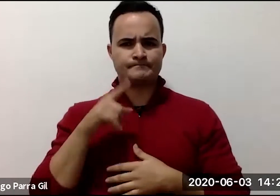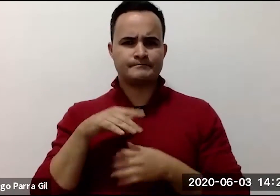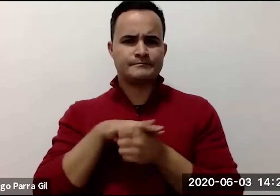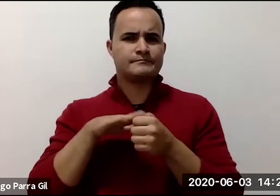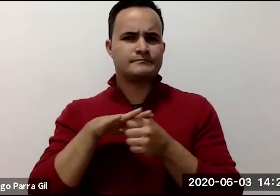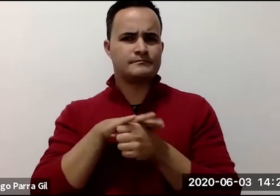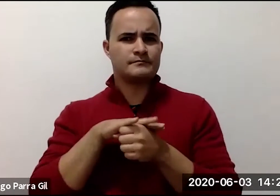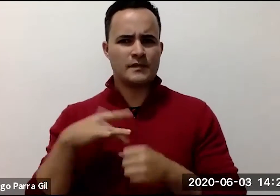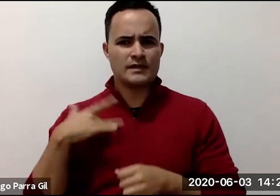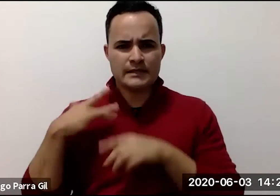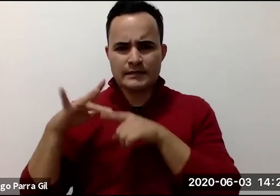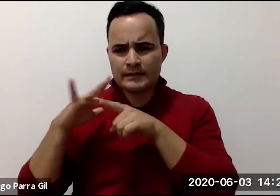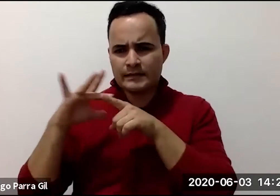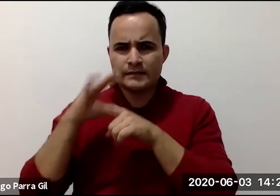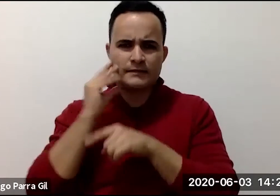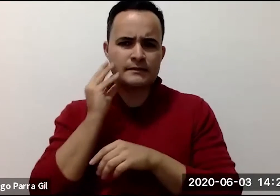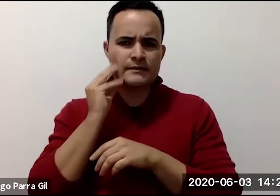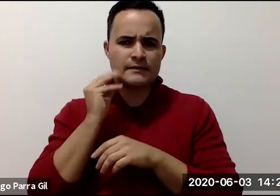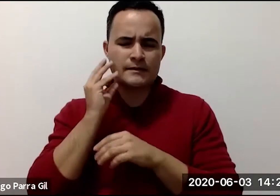o códigos